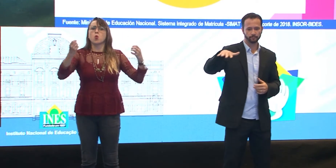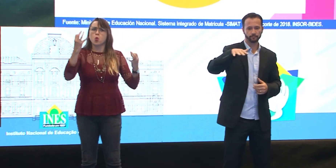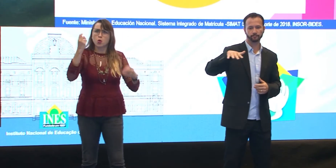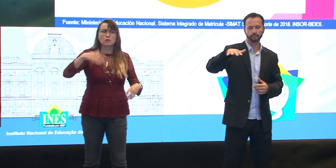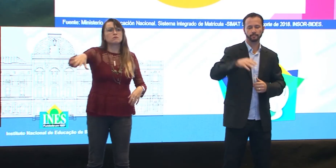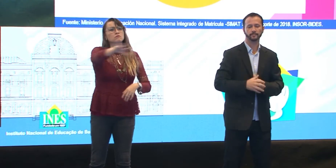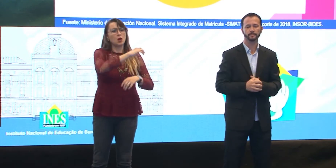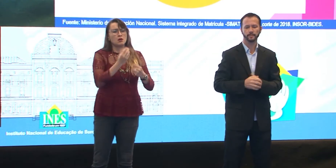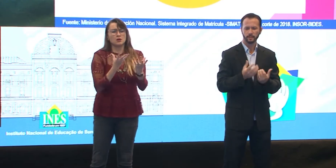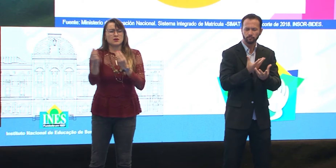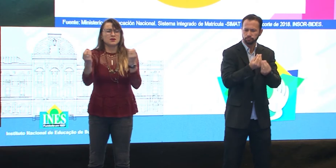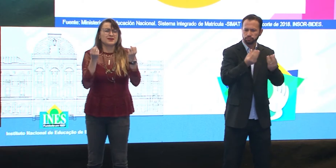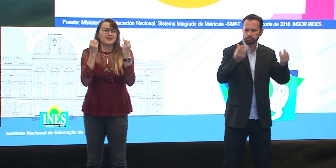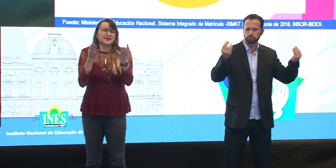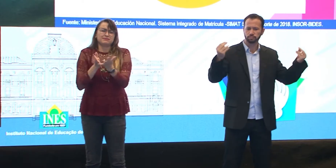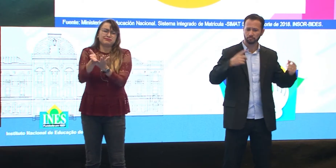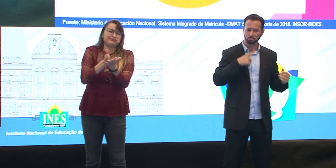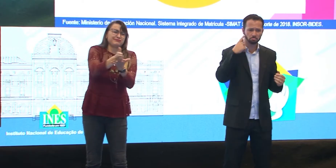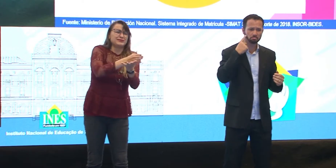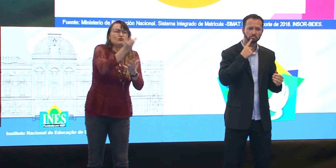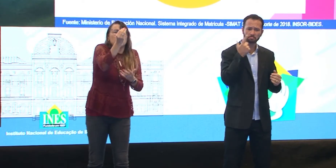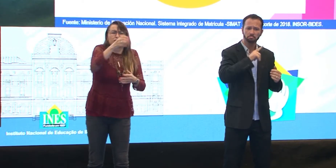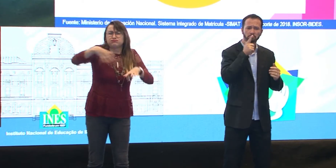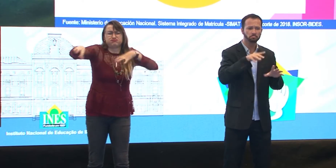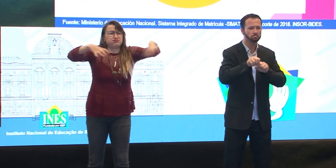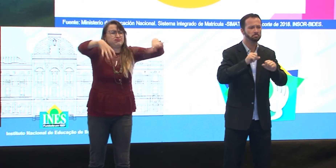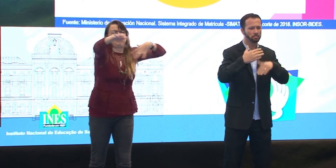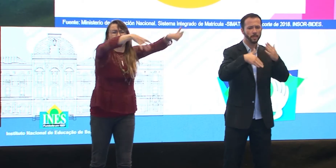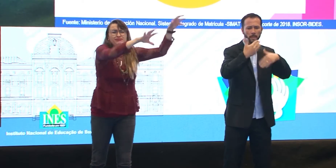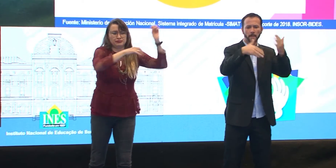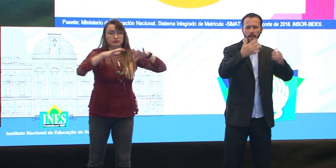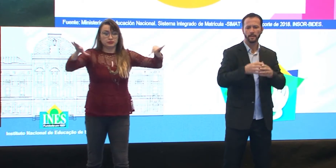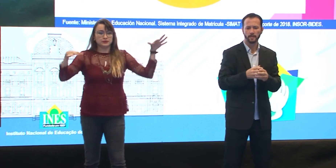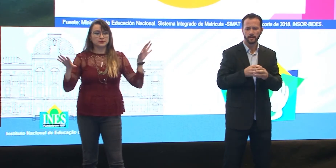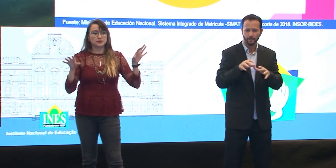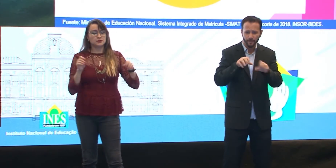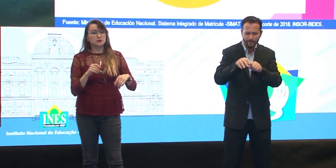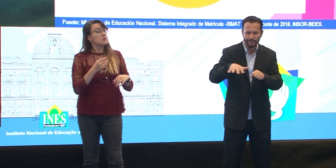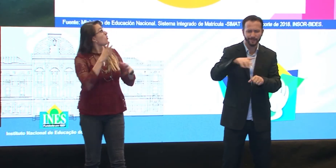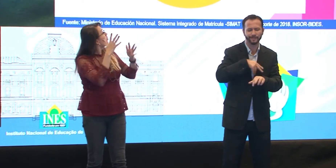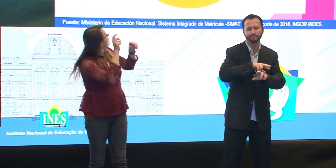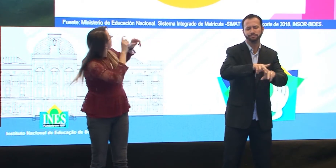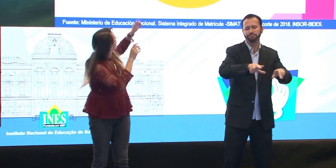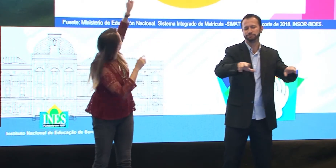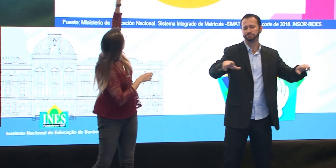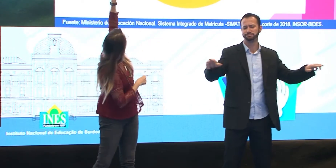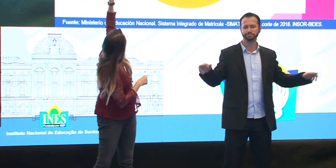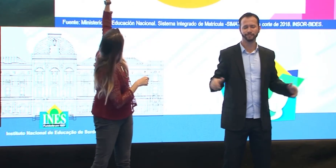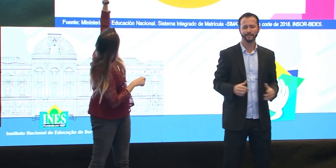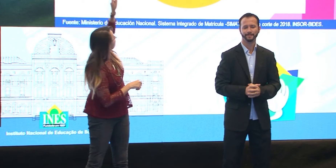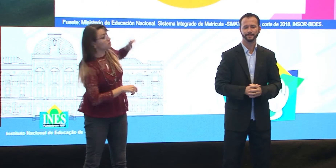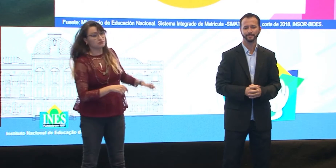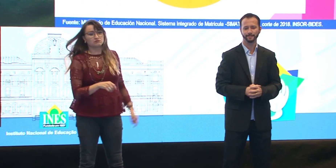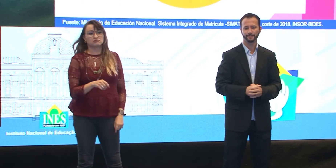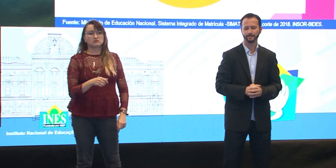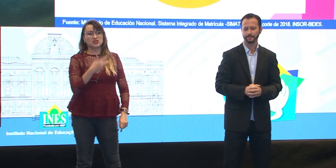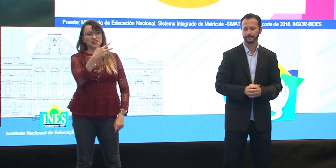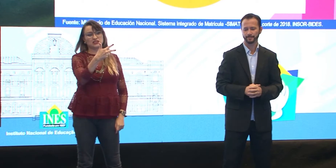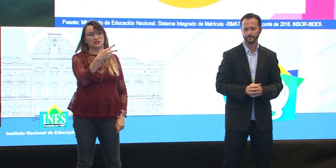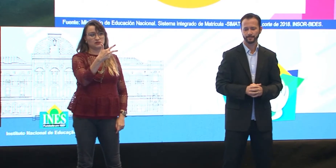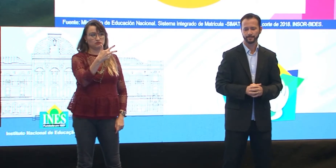vez terminada o ensino médio, nós temos também o número de alunos no ensino